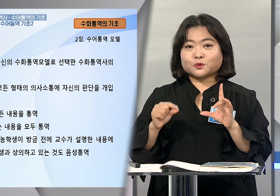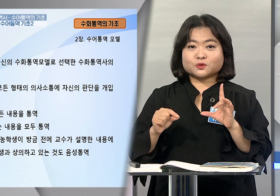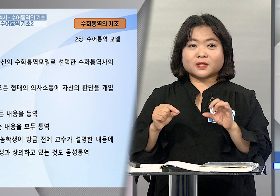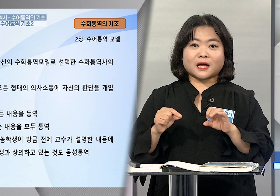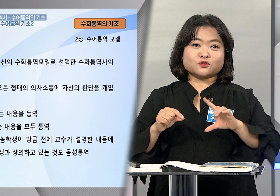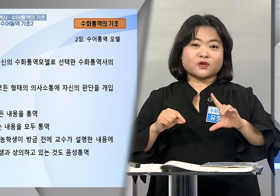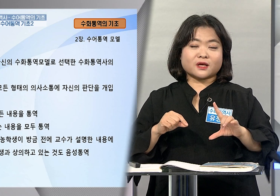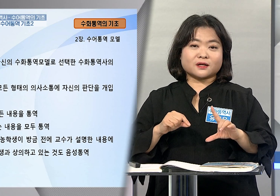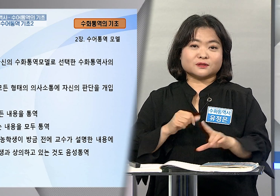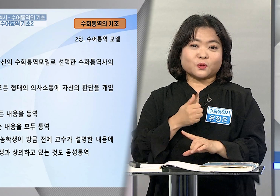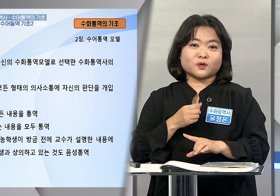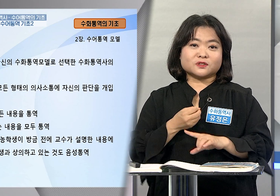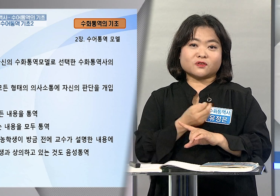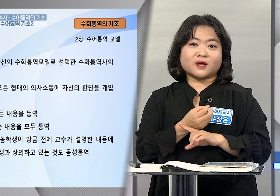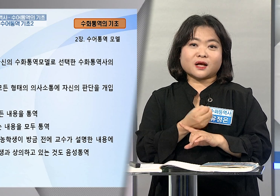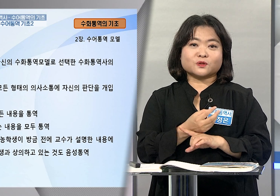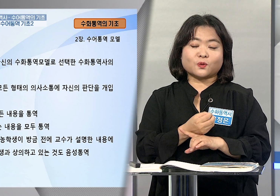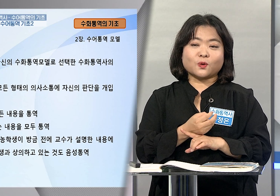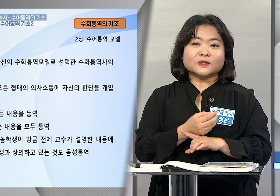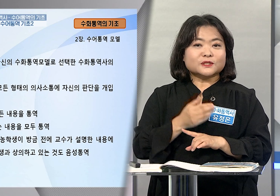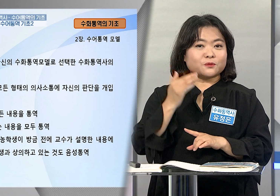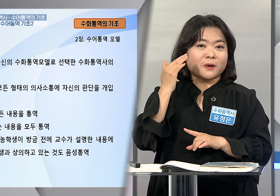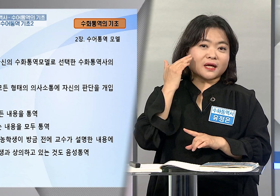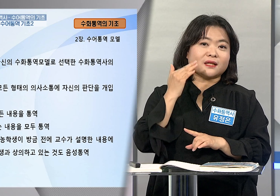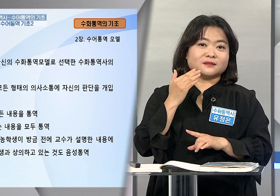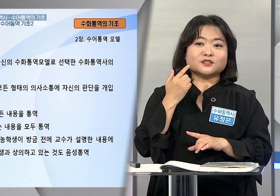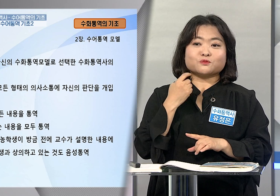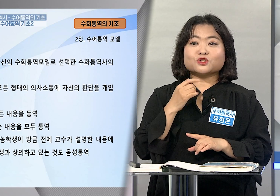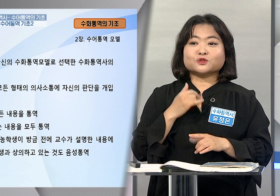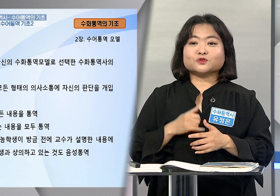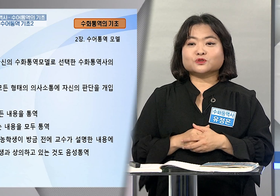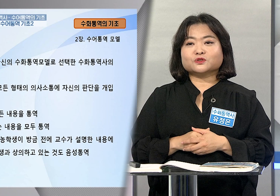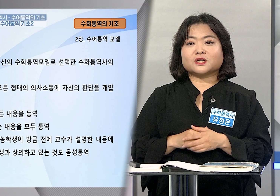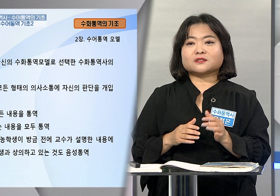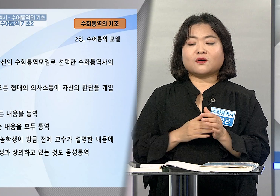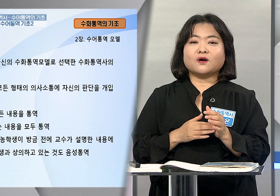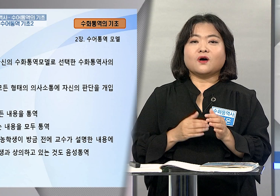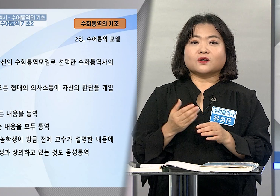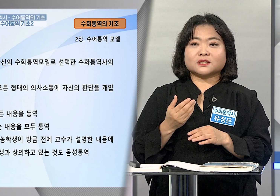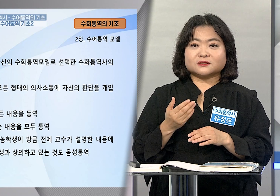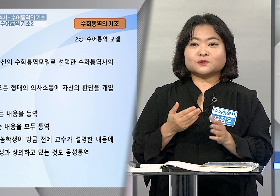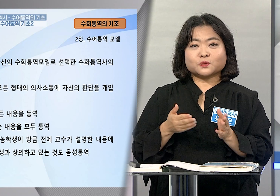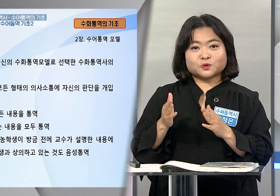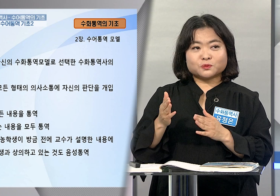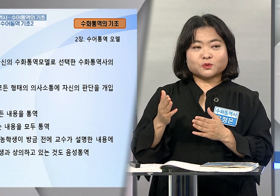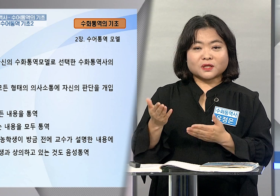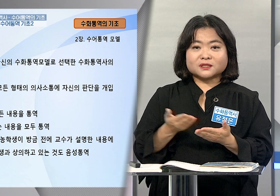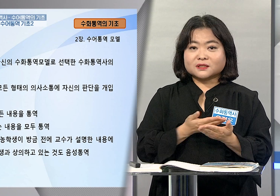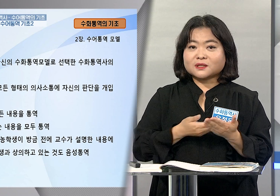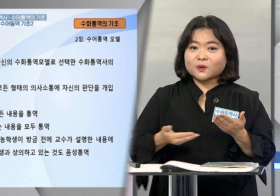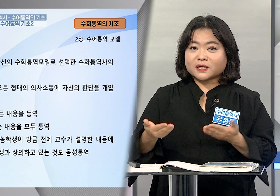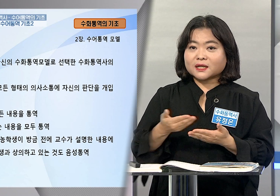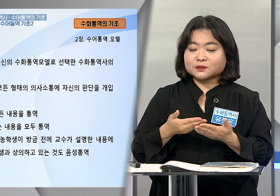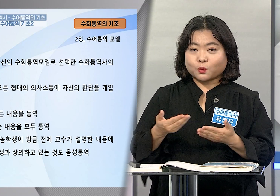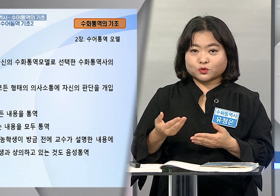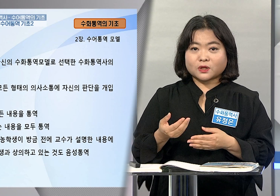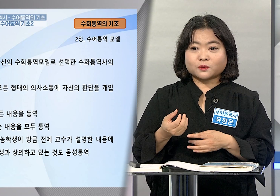소수가 다수에게 이걸 통역을 전달하기도 좀 방해되는 느낌도 있고 그래서 어쨌든 송수신 모델은 그런 상황에까지 모두 다